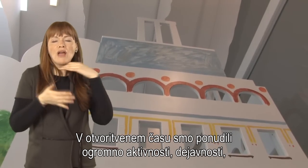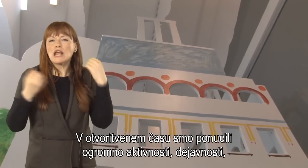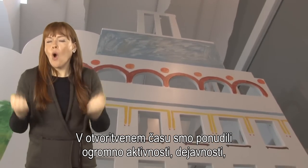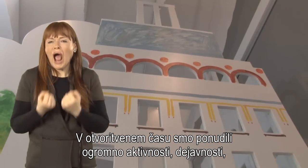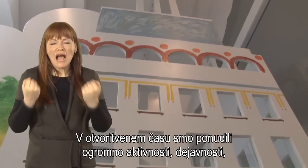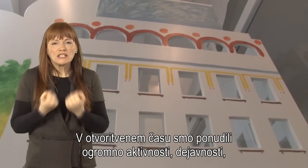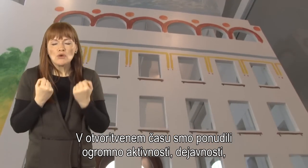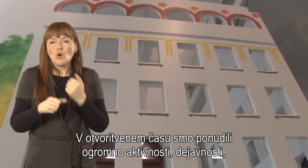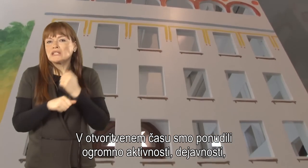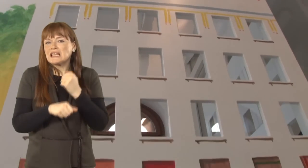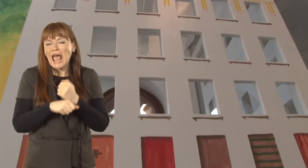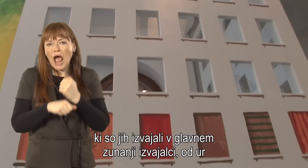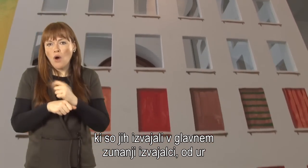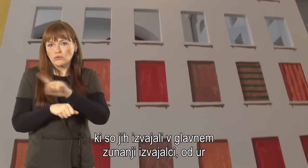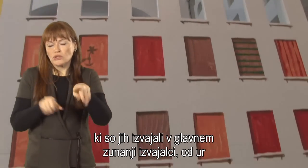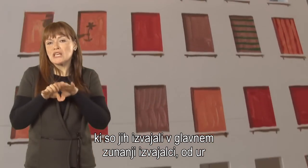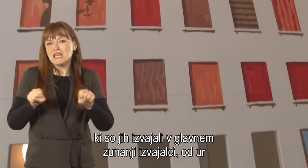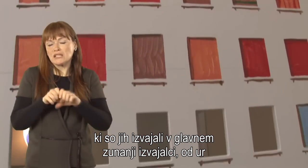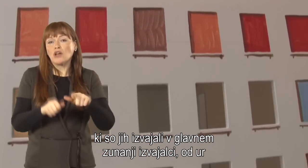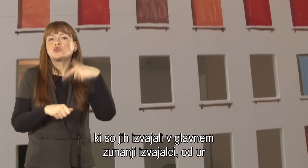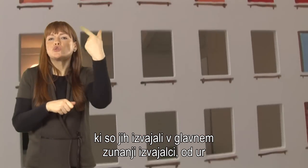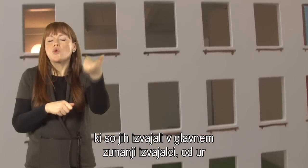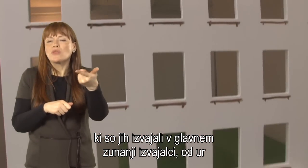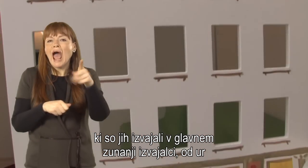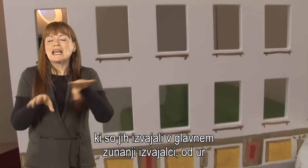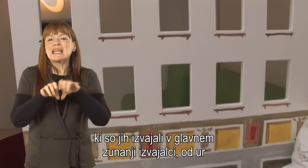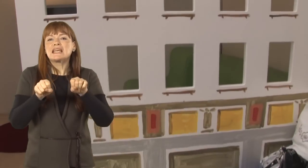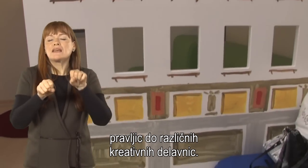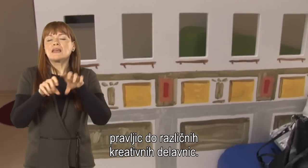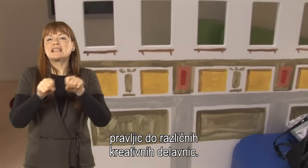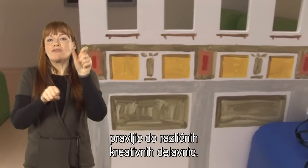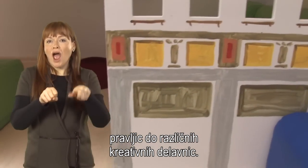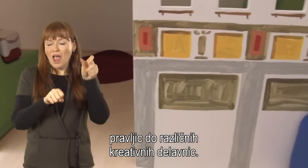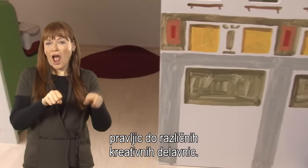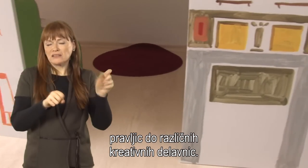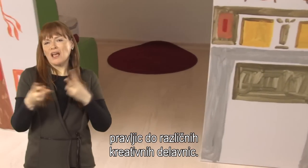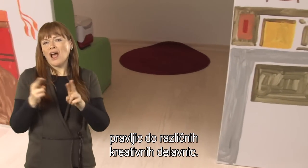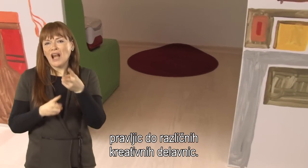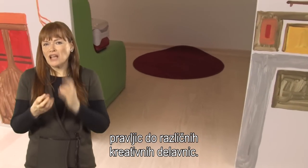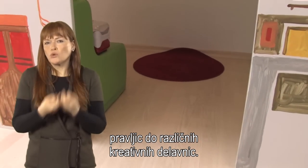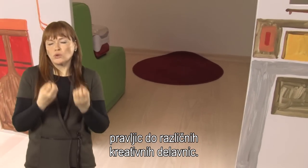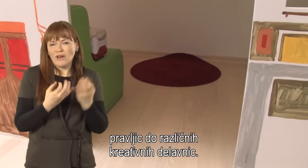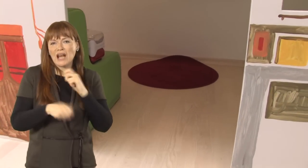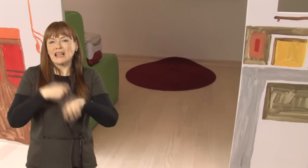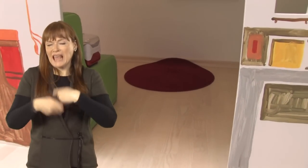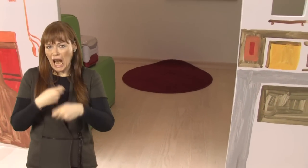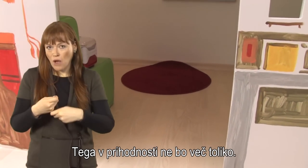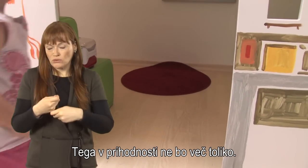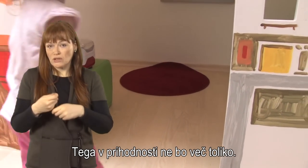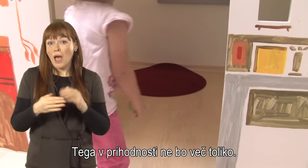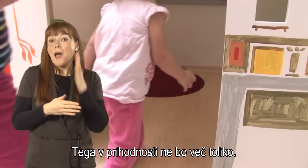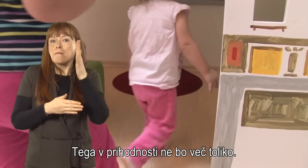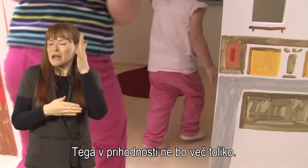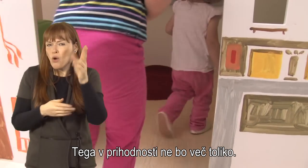enih aktivnosti, enih dejavnosti, ki so jih pač izvajali v glavnem zunanji izvajalci, od ur, pravljic do kreativnih delavnic in tako. Zdaj tega